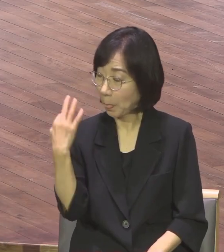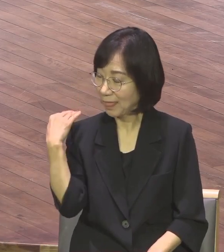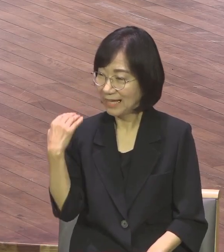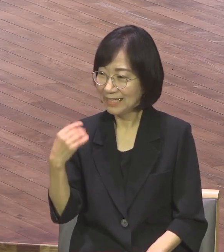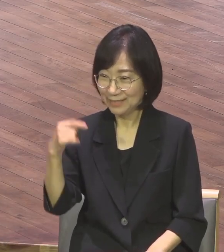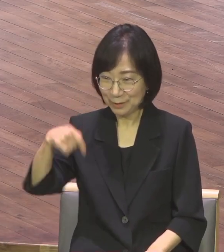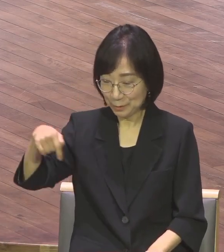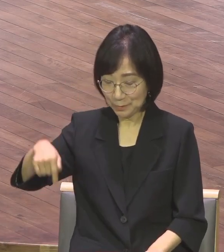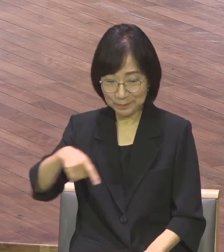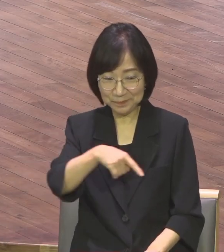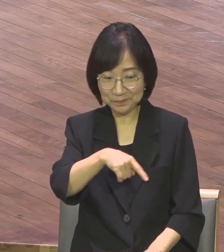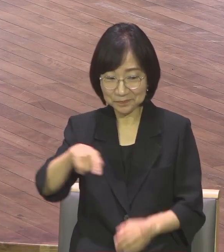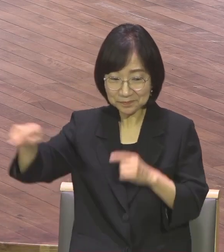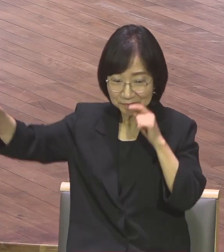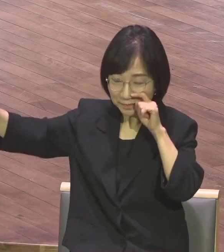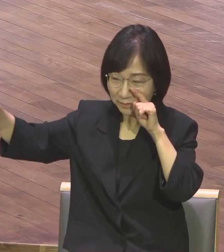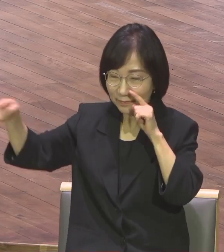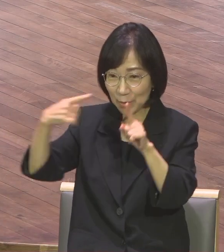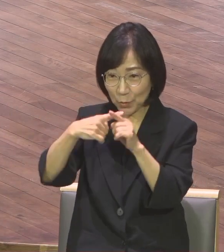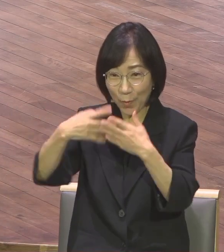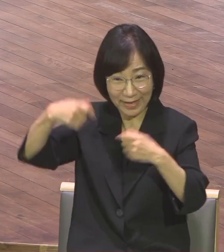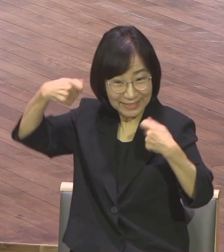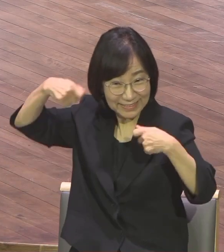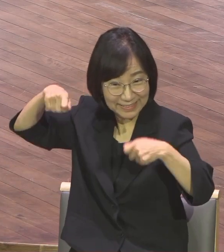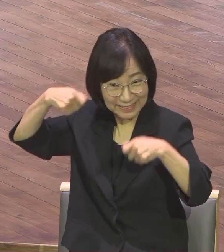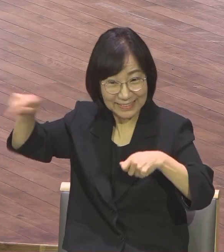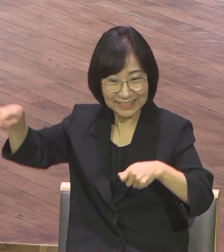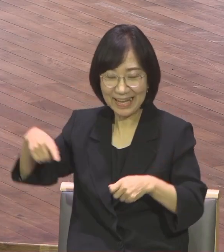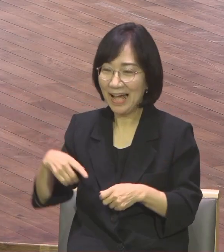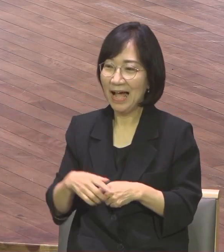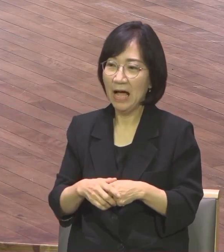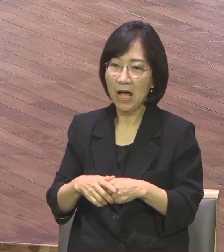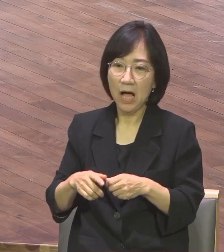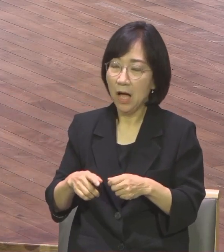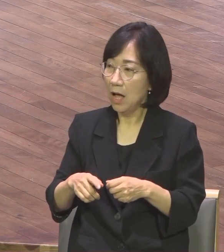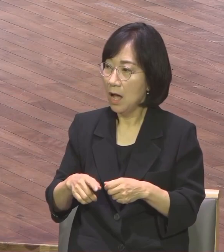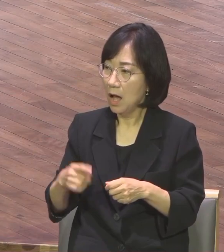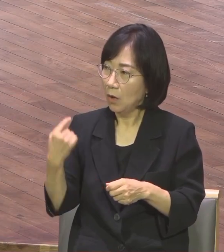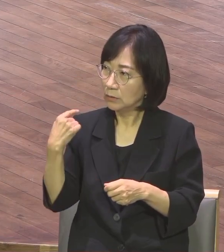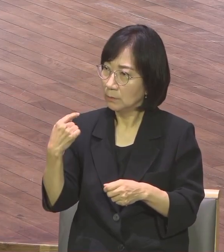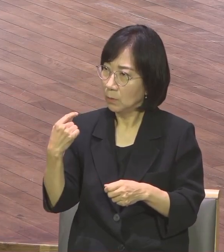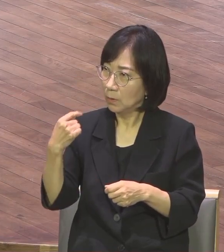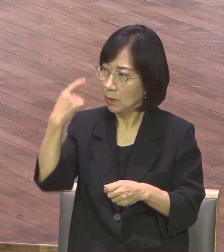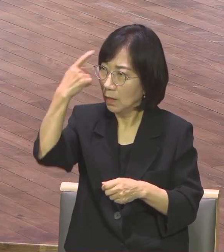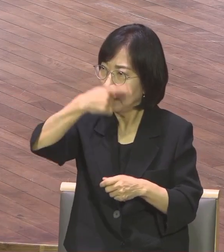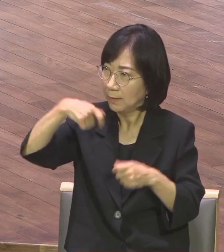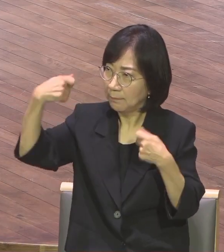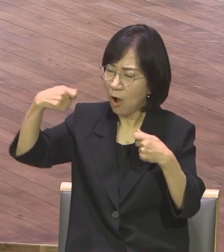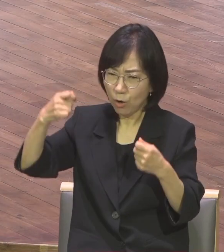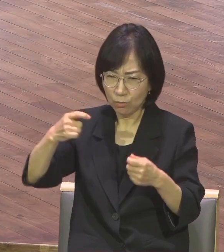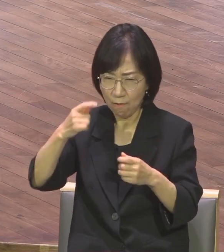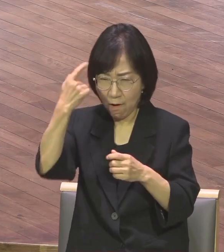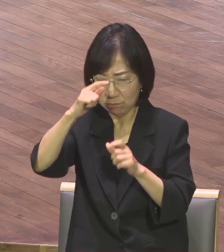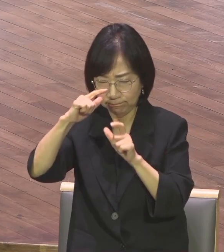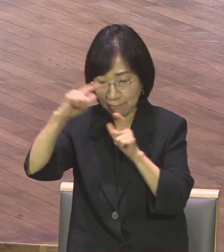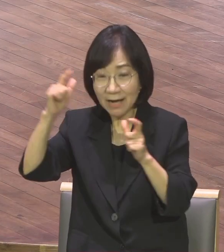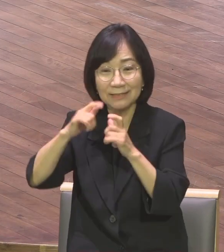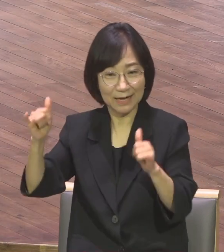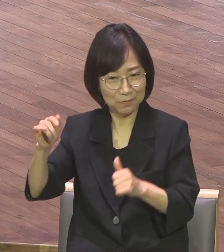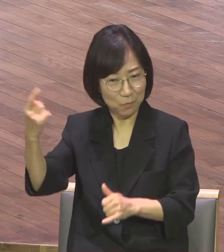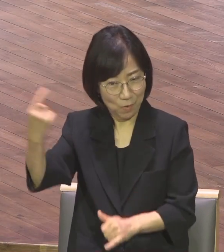그렇고 막 어제도 그렇고 무슨 배우가 왔는데 스타가 왔는지 막 미어터져 미어터져 그냥 막 줄을